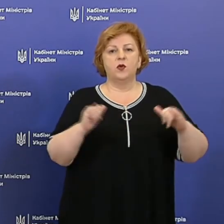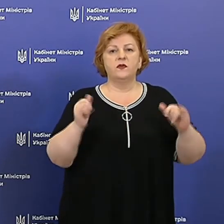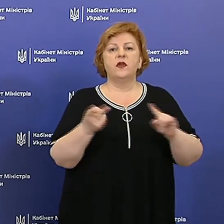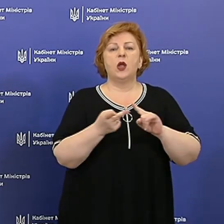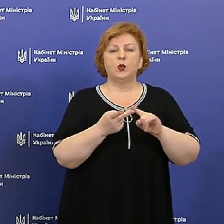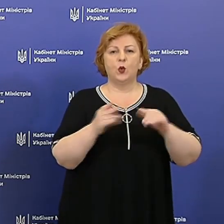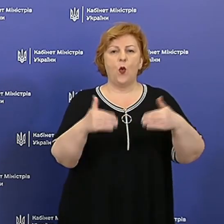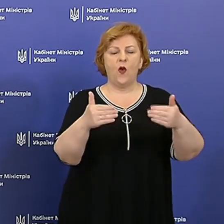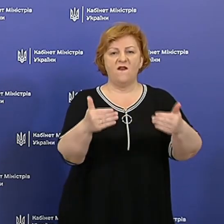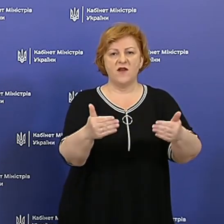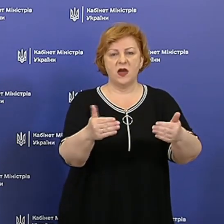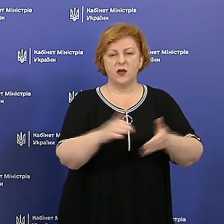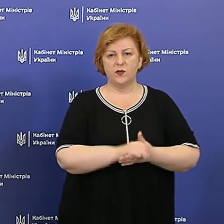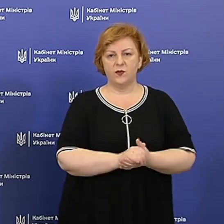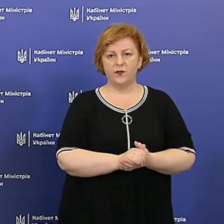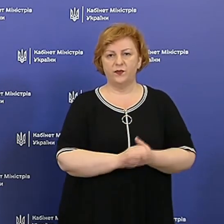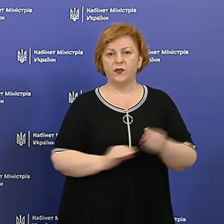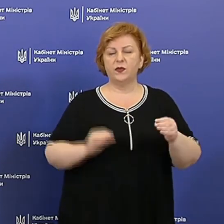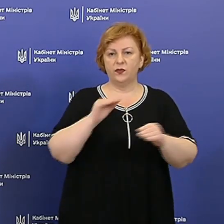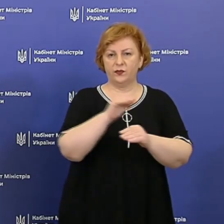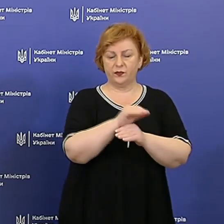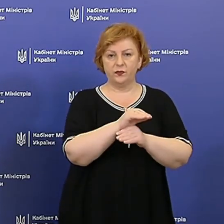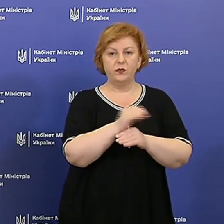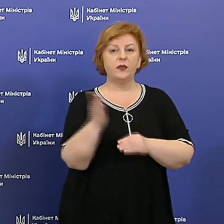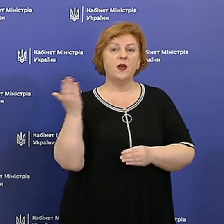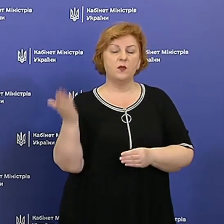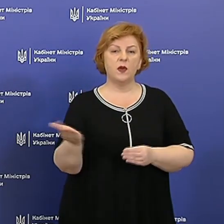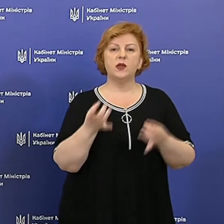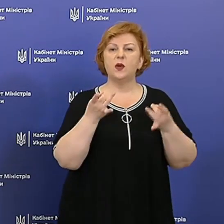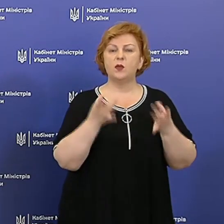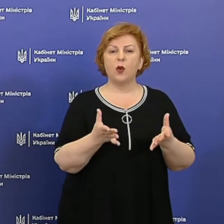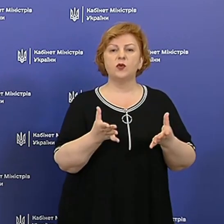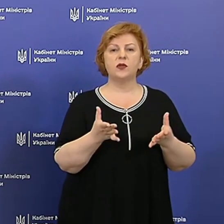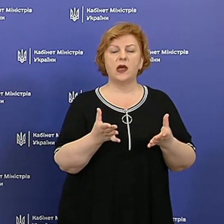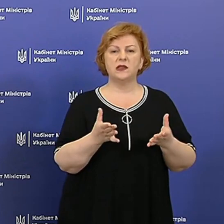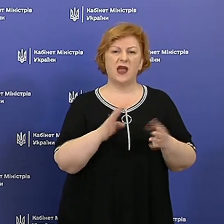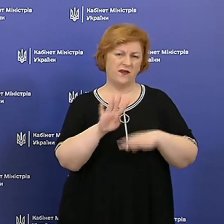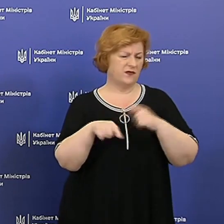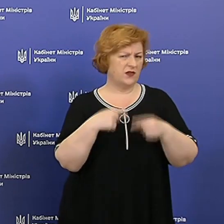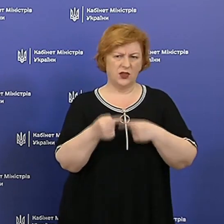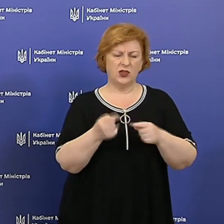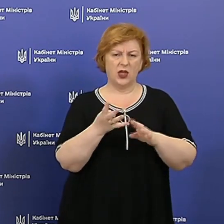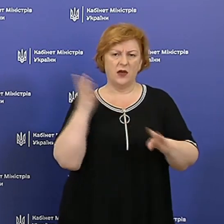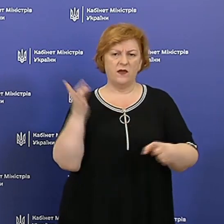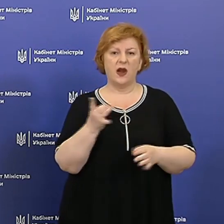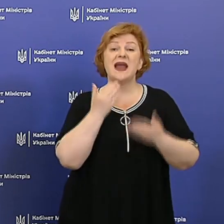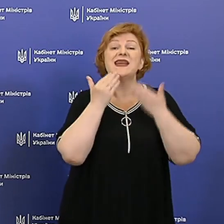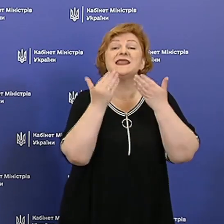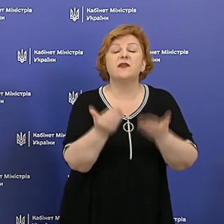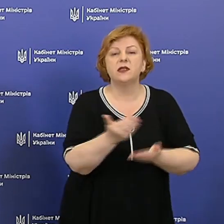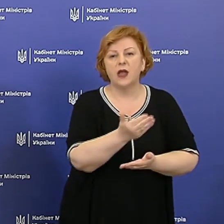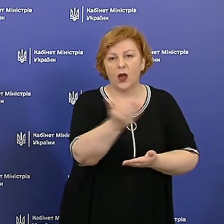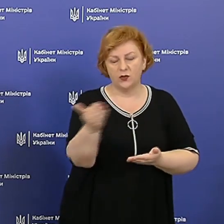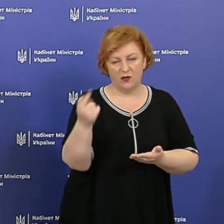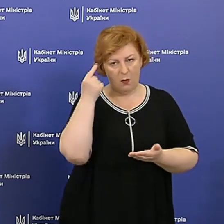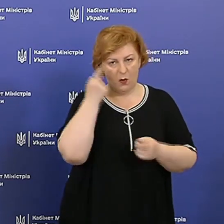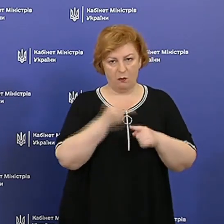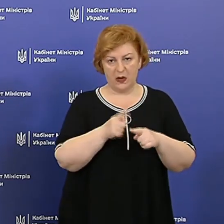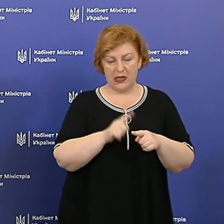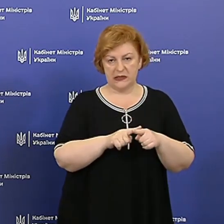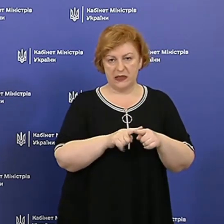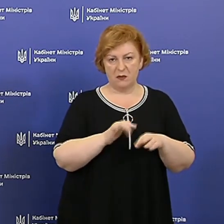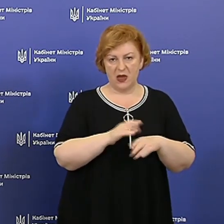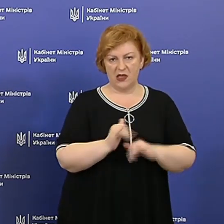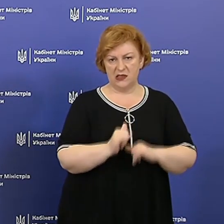хвилю. Мені просто чергове звертаюся до вас. Подумайте над цими цифрами. Подумайте над